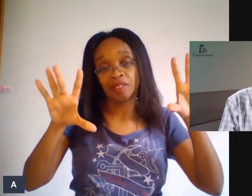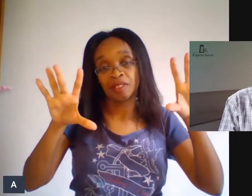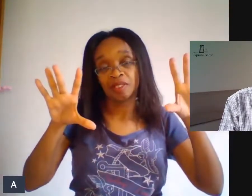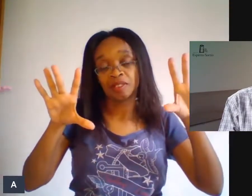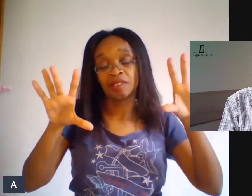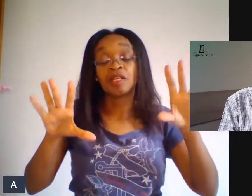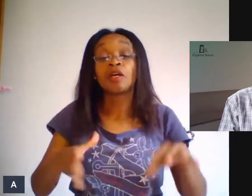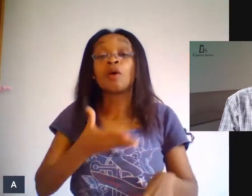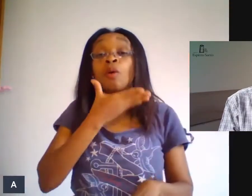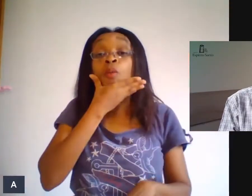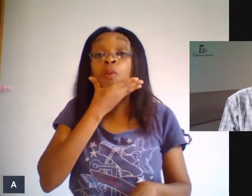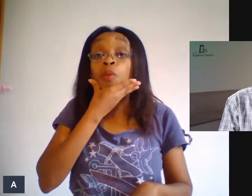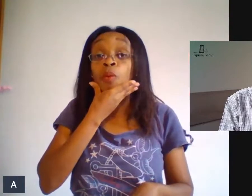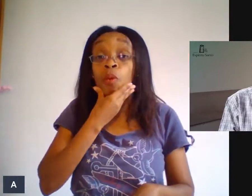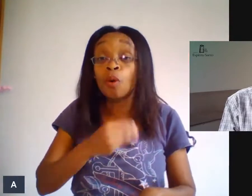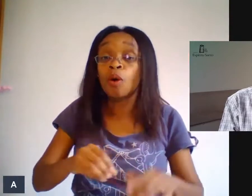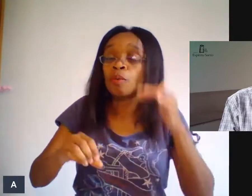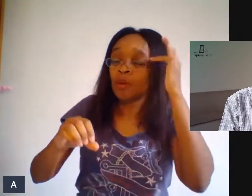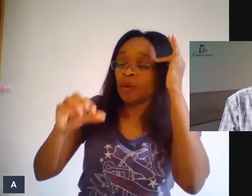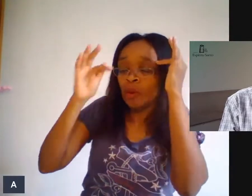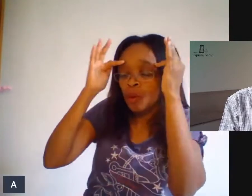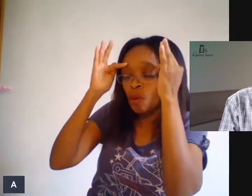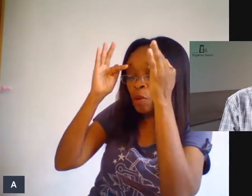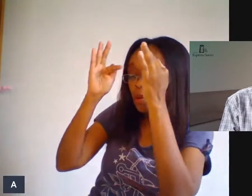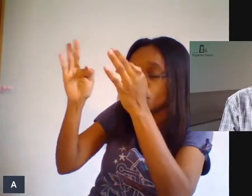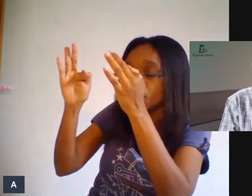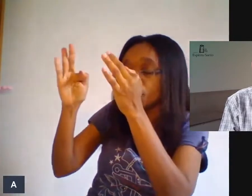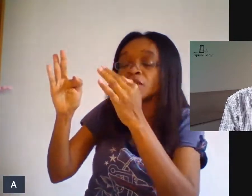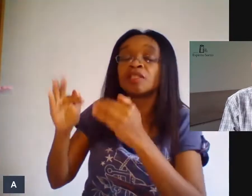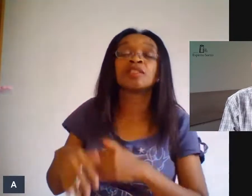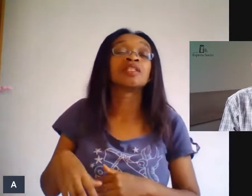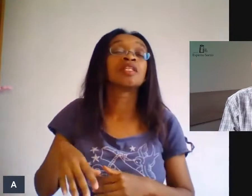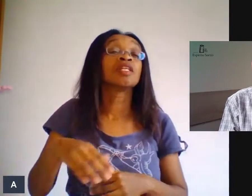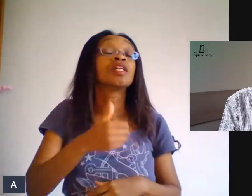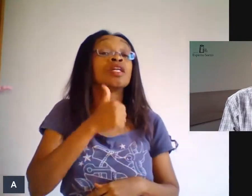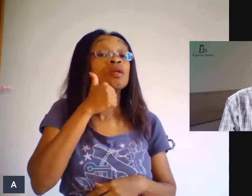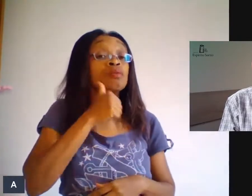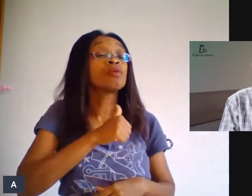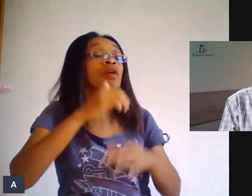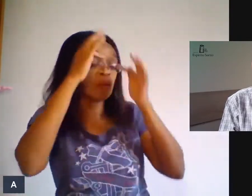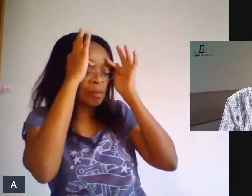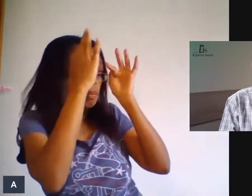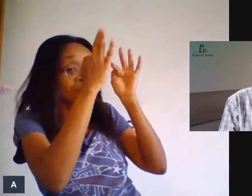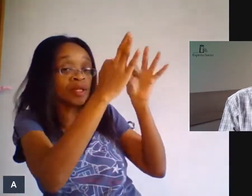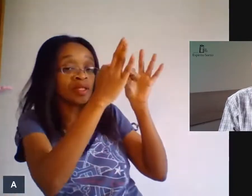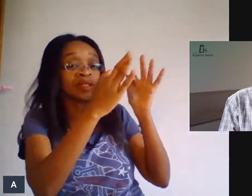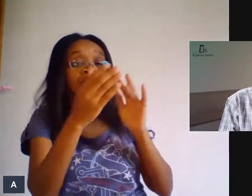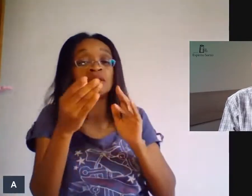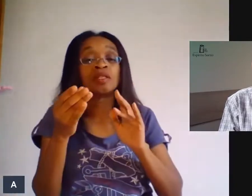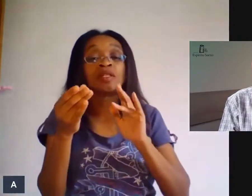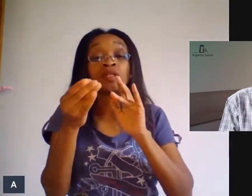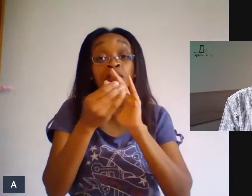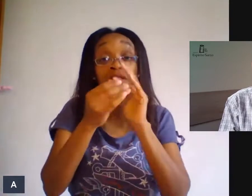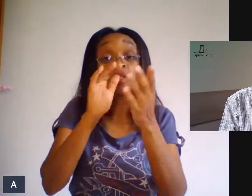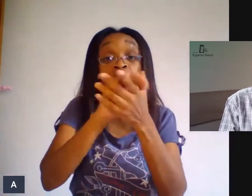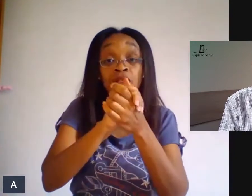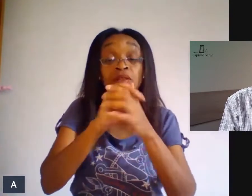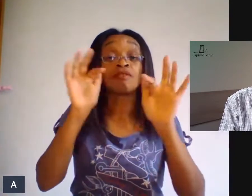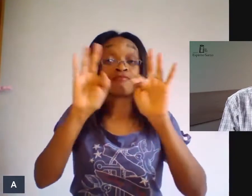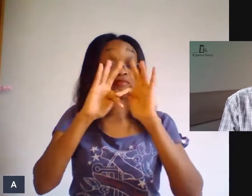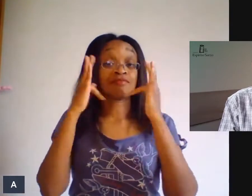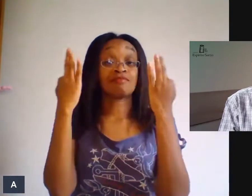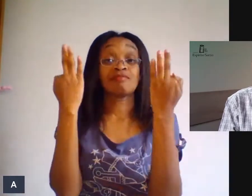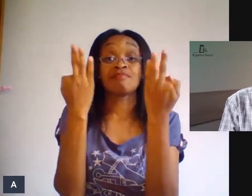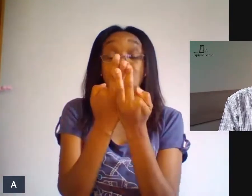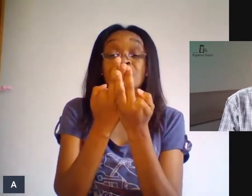ao outro e santificar-se na vida matrimonial e familiar, já que o matrimônio